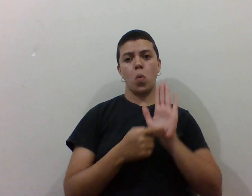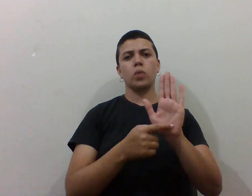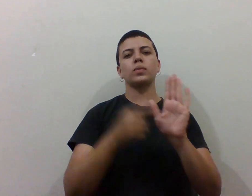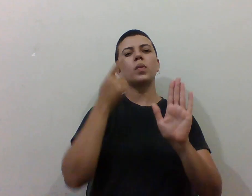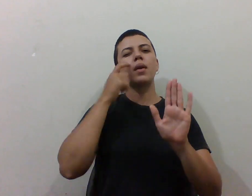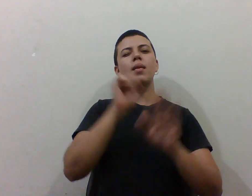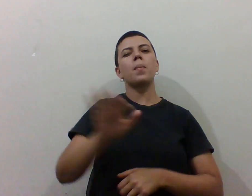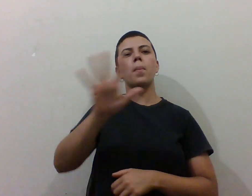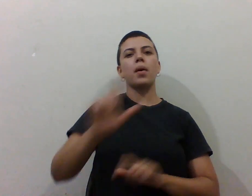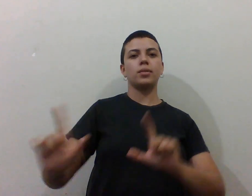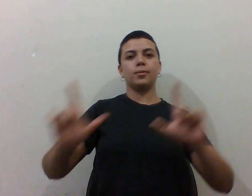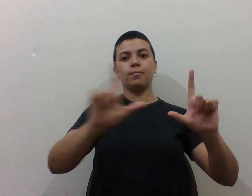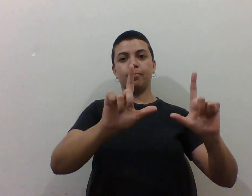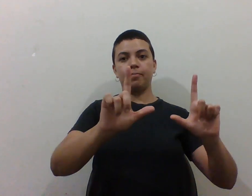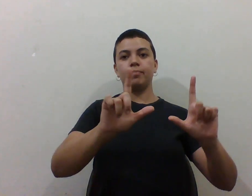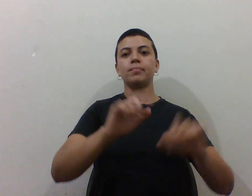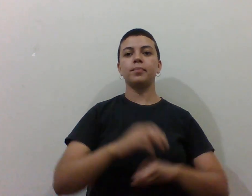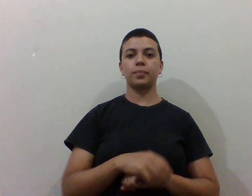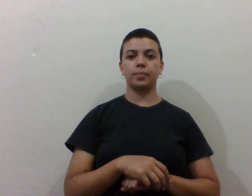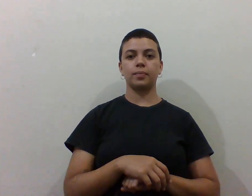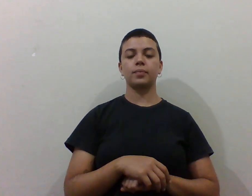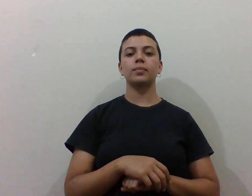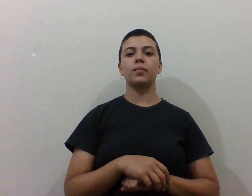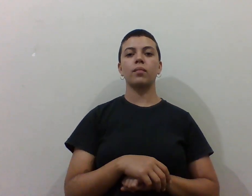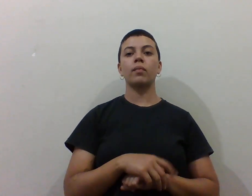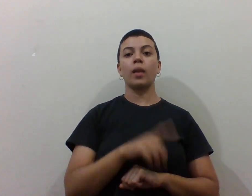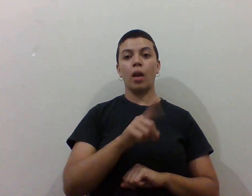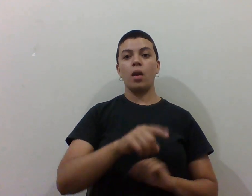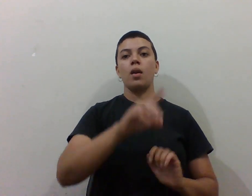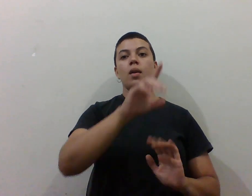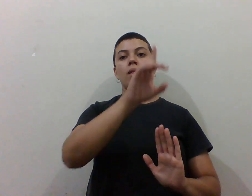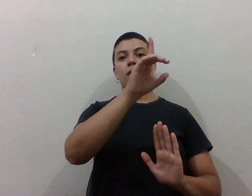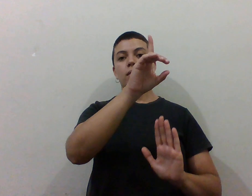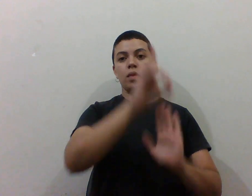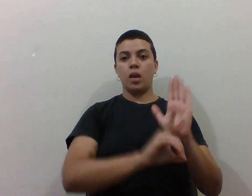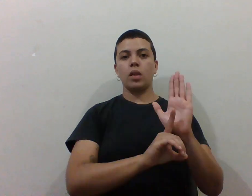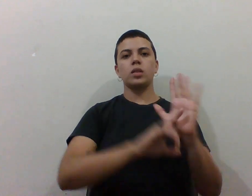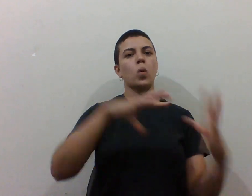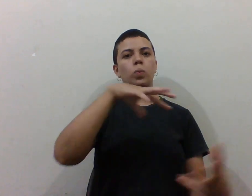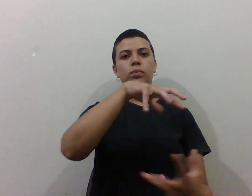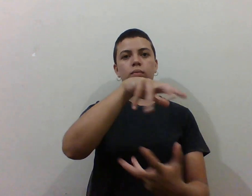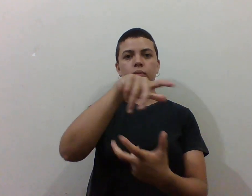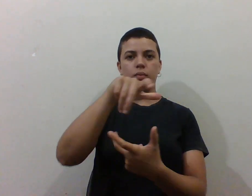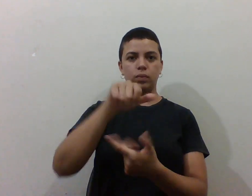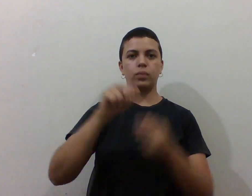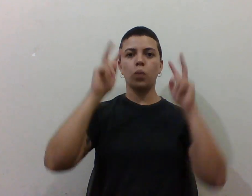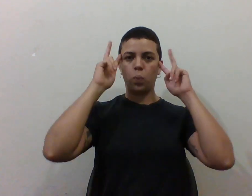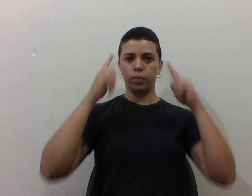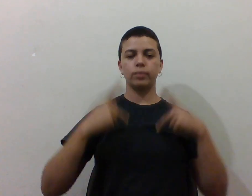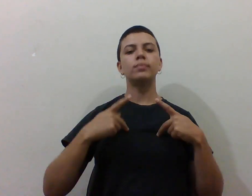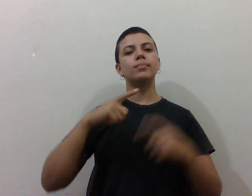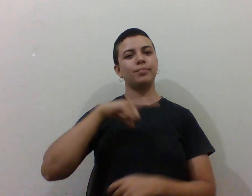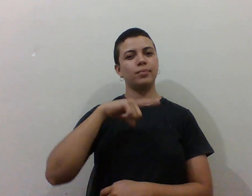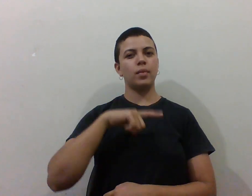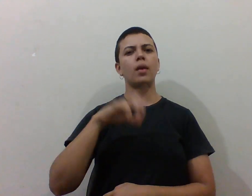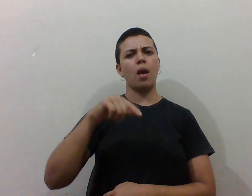por seu pioneirismo histórico no reconhecimento desse tipo de situação. Existe até uma curiosidade que no passado, quando essa